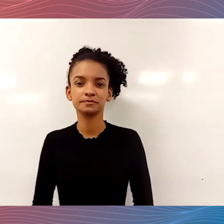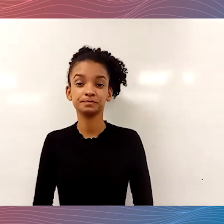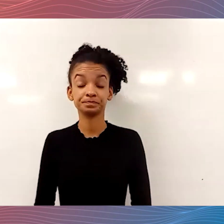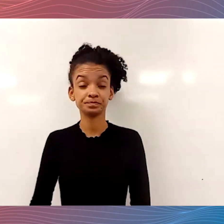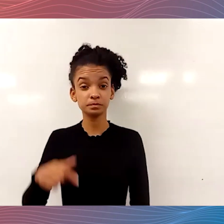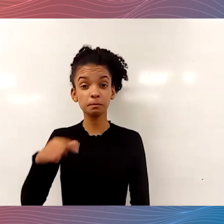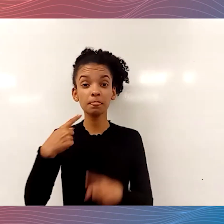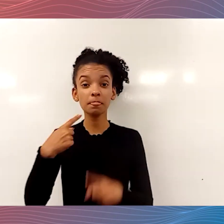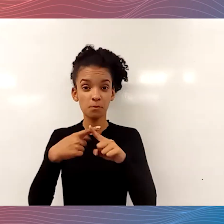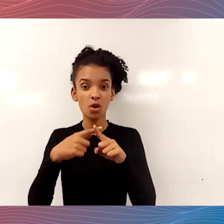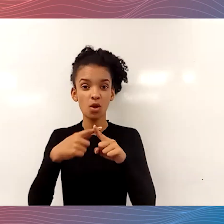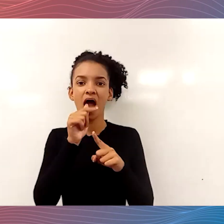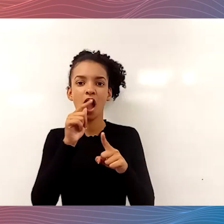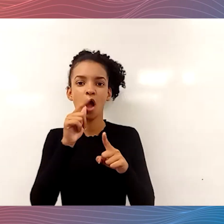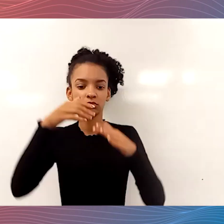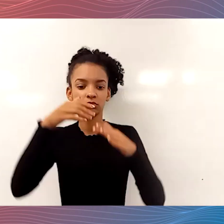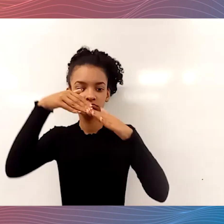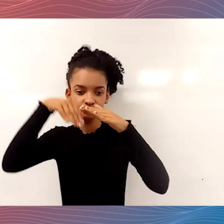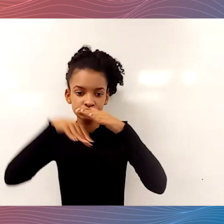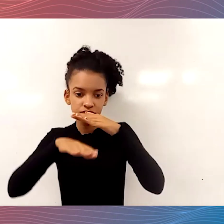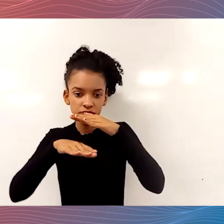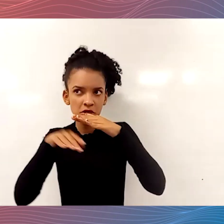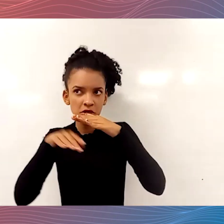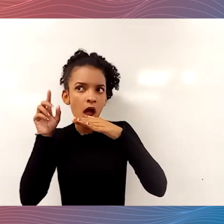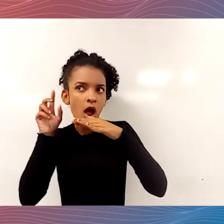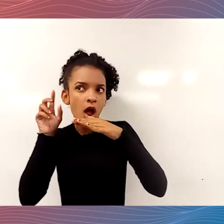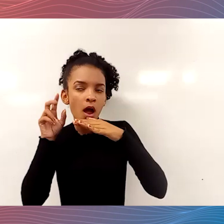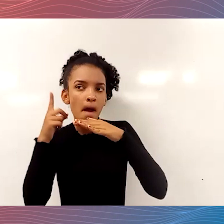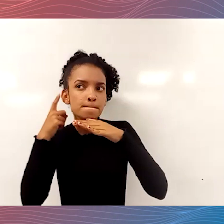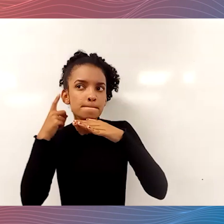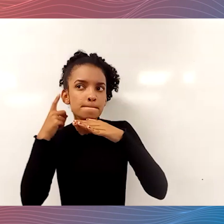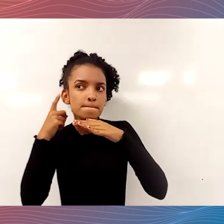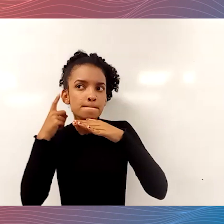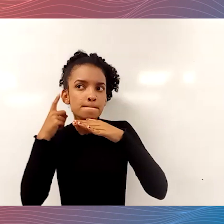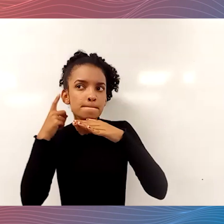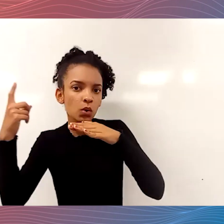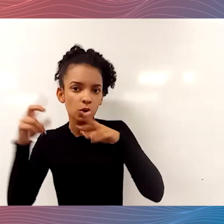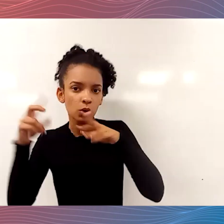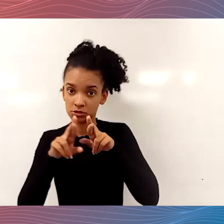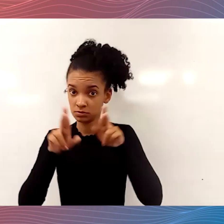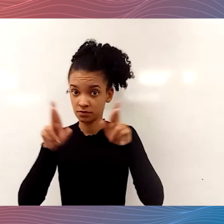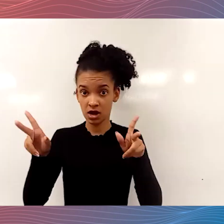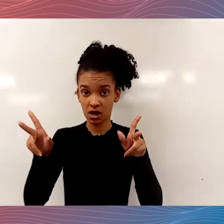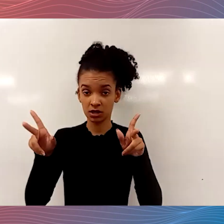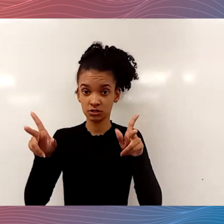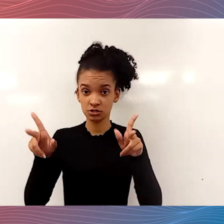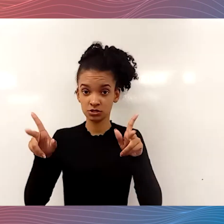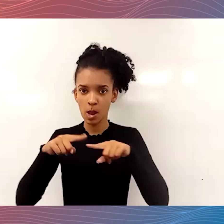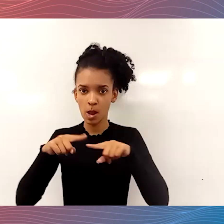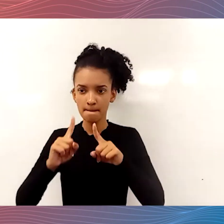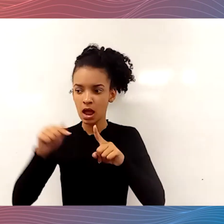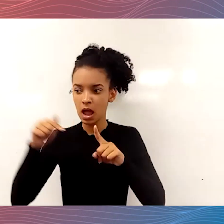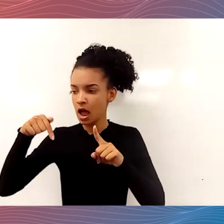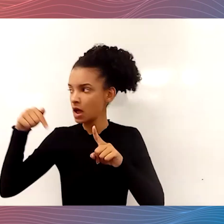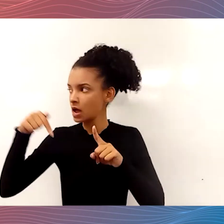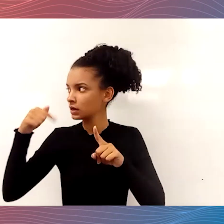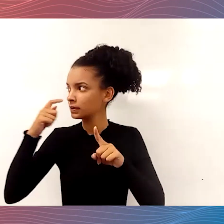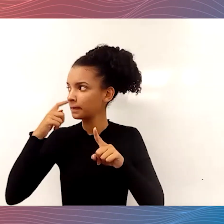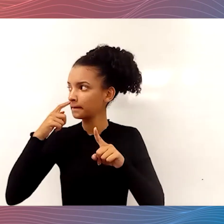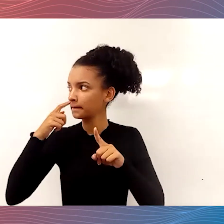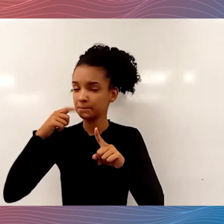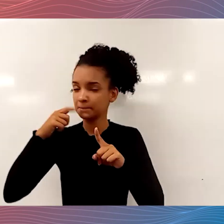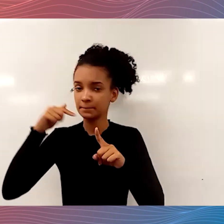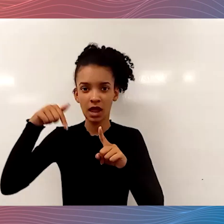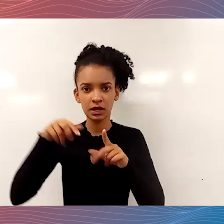audição. Aqui fora você escuta um monte de barulho, cuidado, barulho de prato, todo mundo comendo na praça de alimentação, e